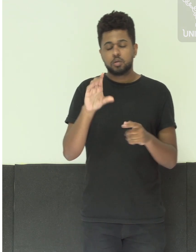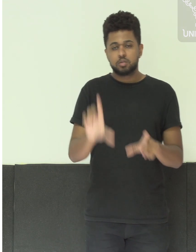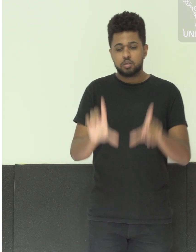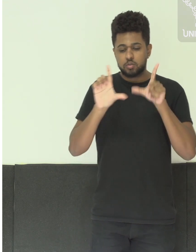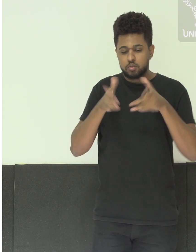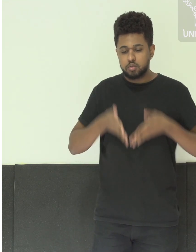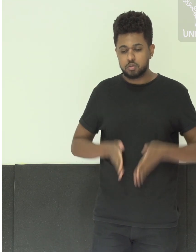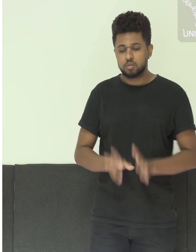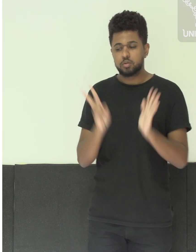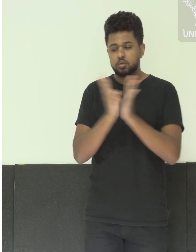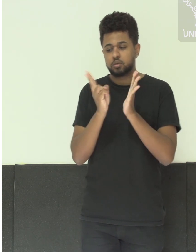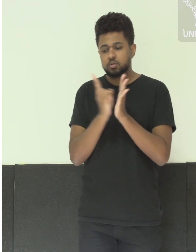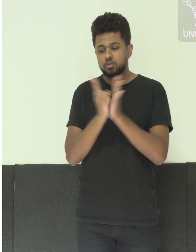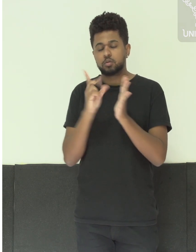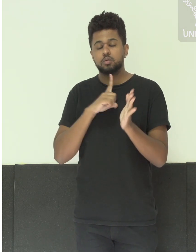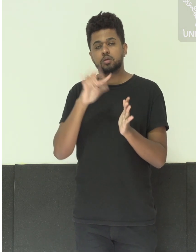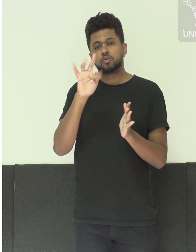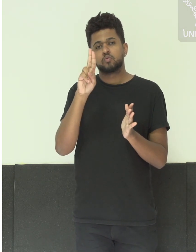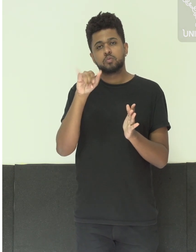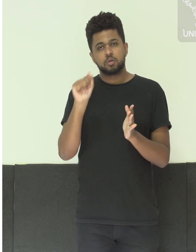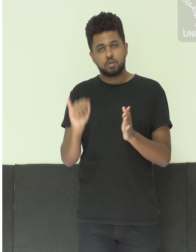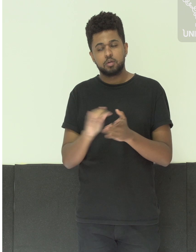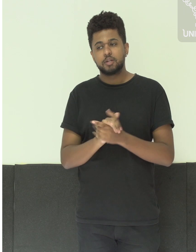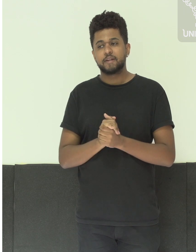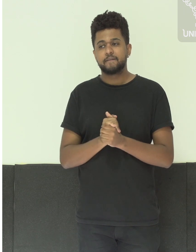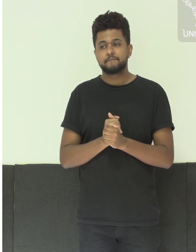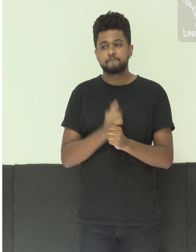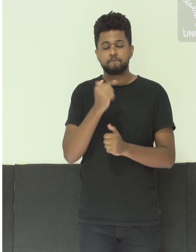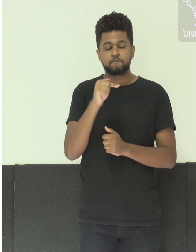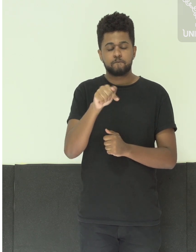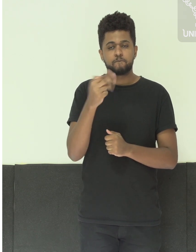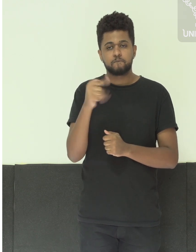nascimento indígena expedida pela FUNAI.